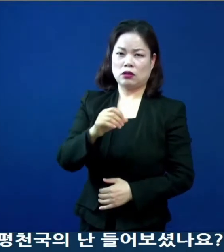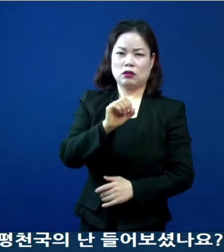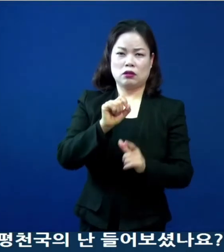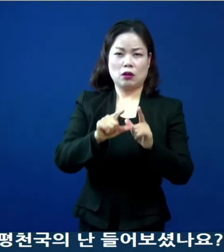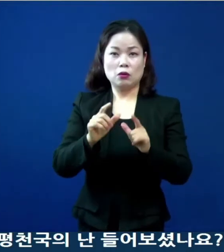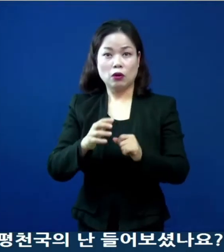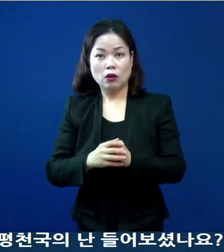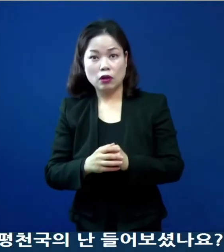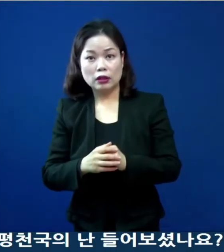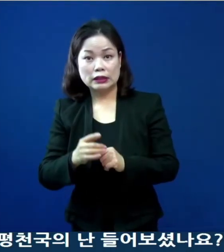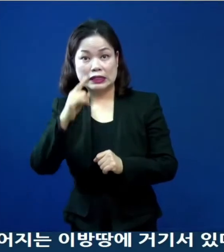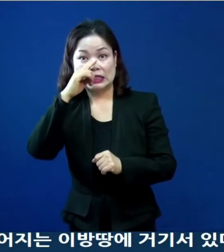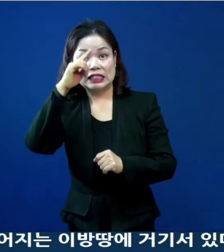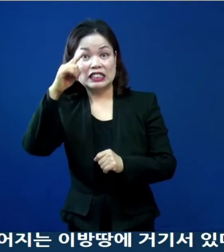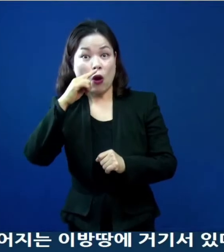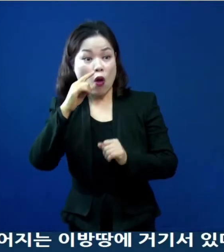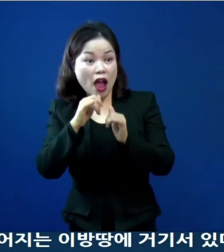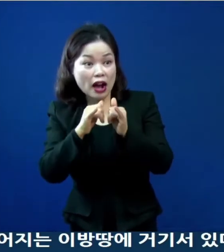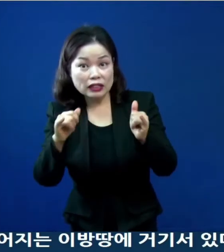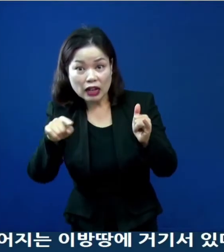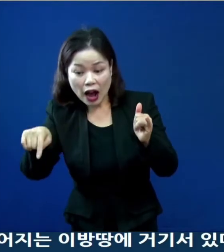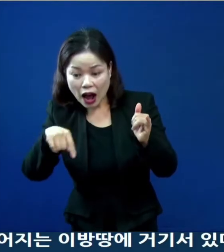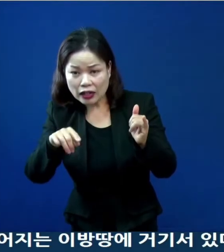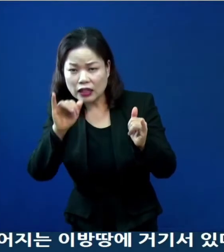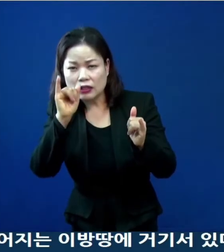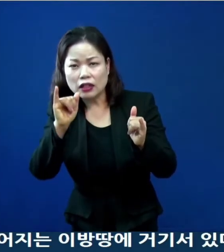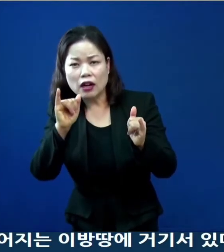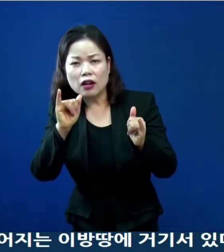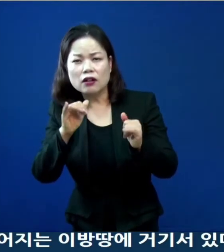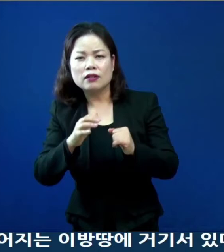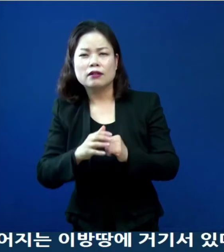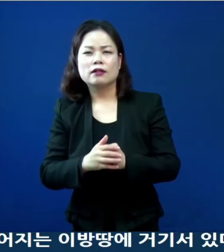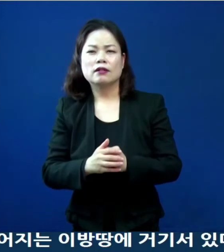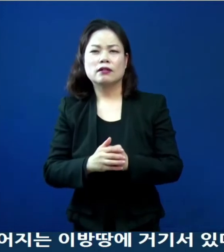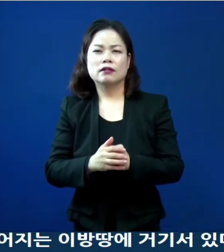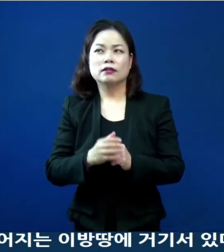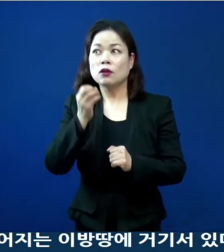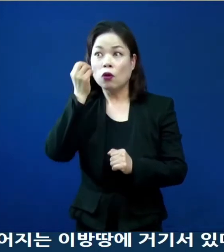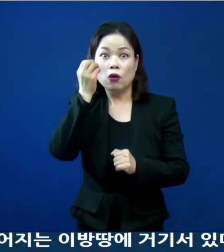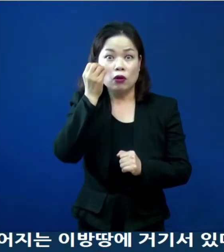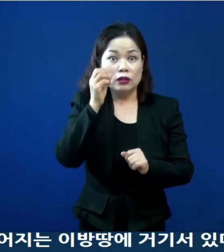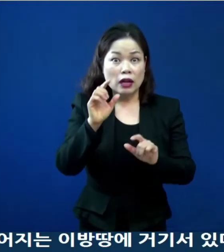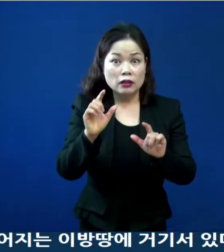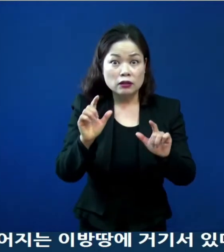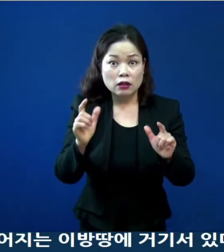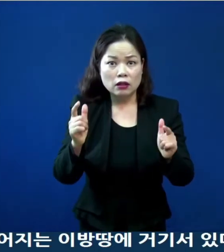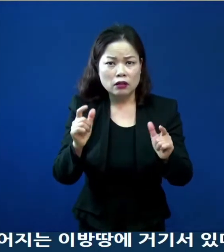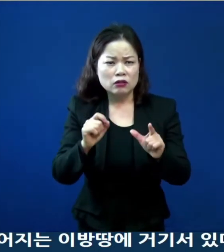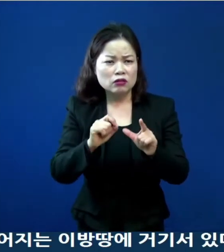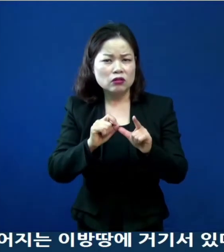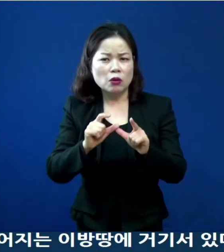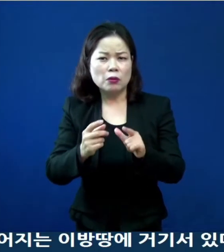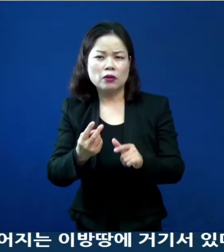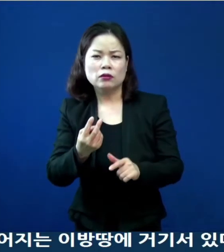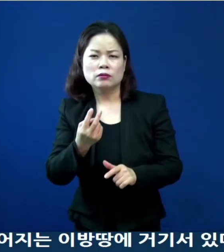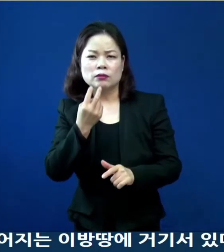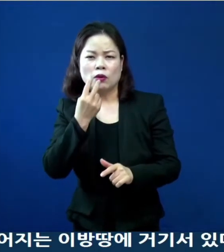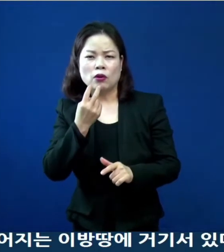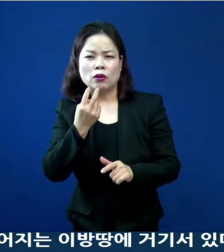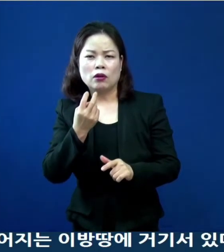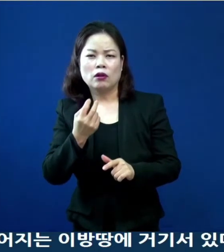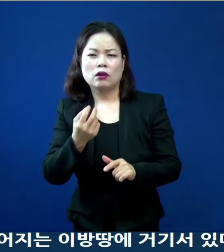겁니다. 서양 사람이 그들 안에 있다는 자체가 이건 신기한 게 아니라 거의 목숨을